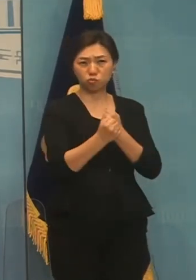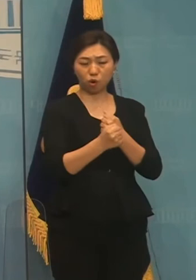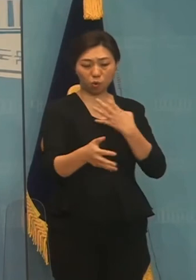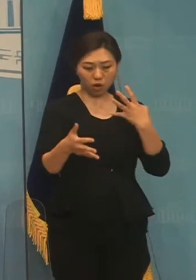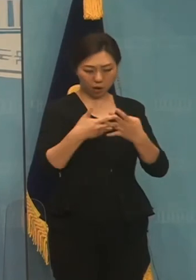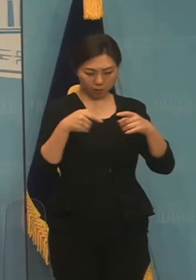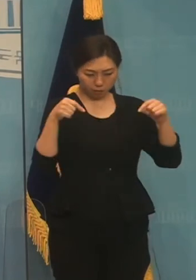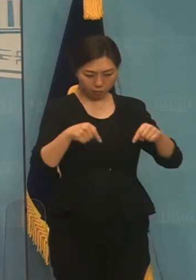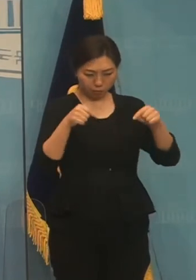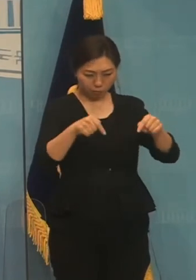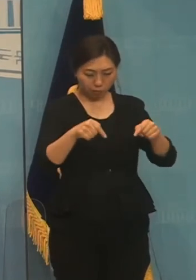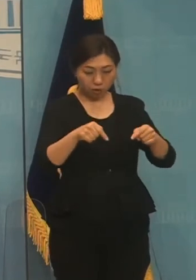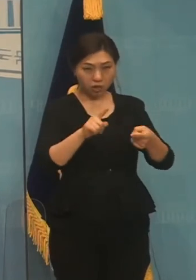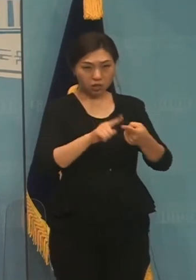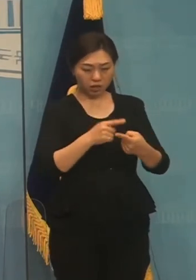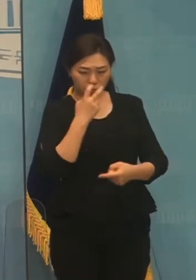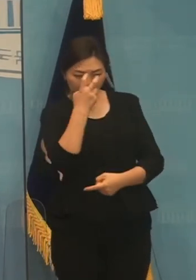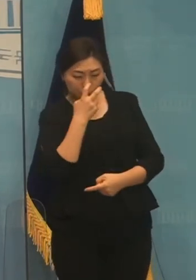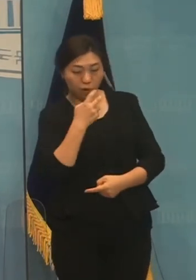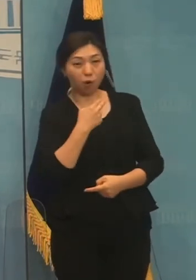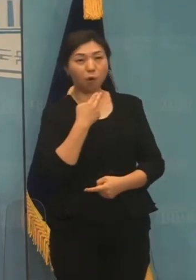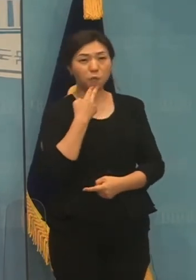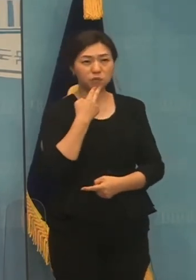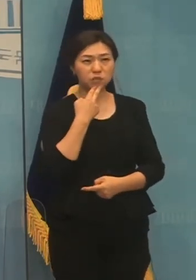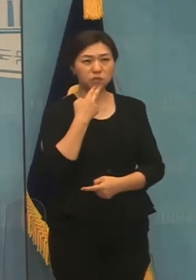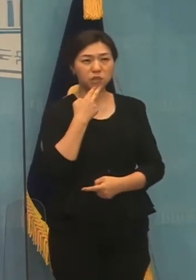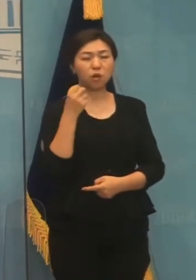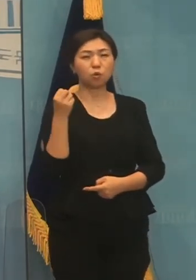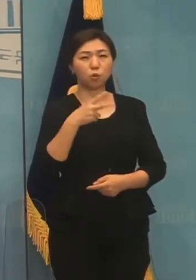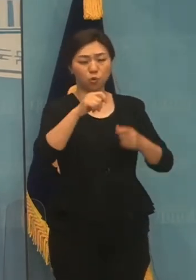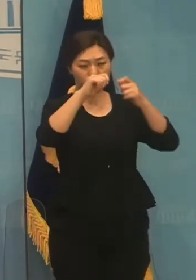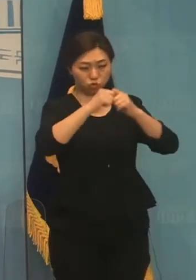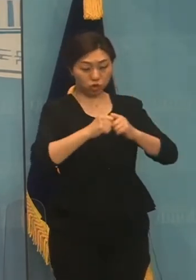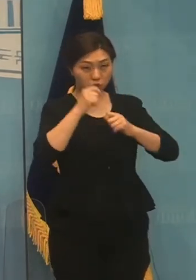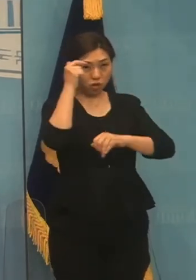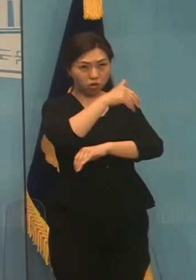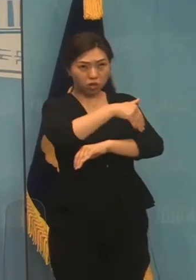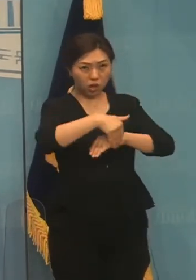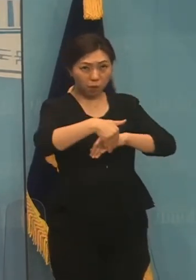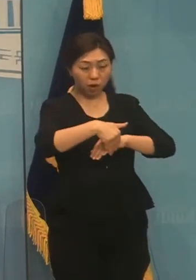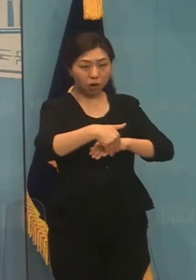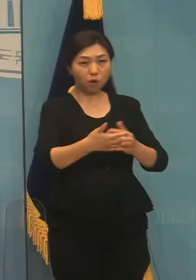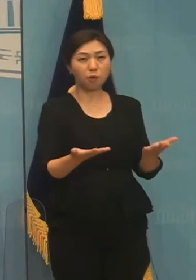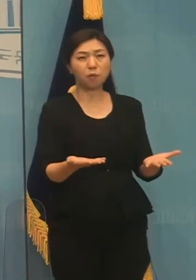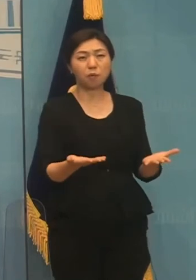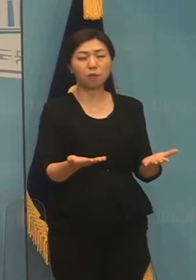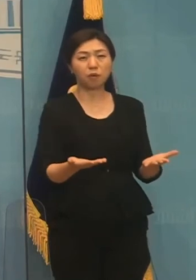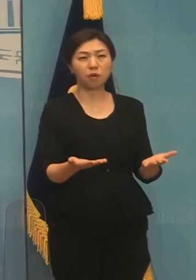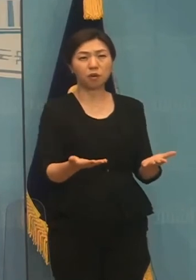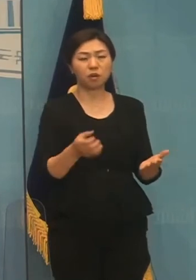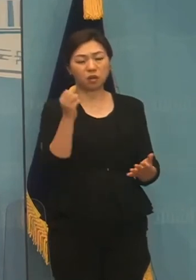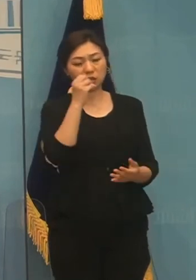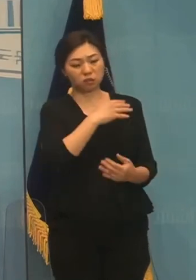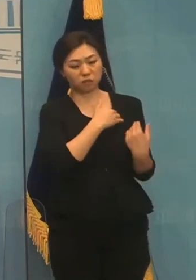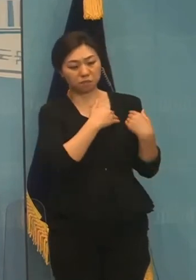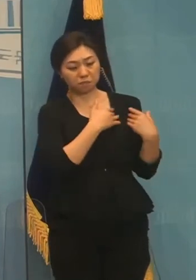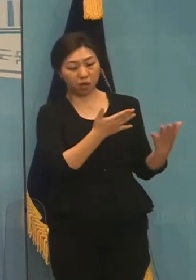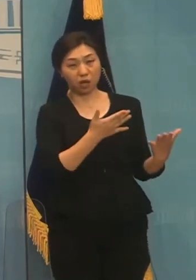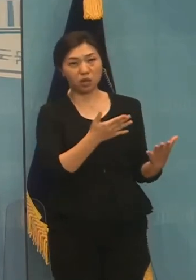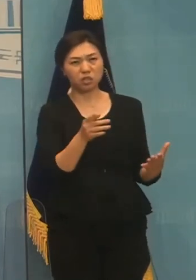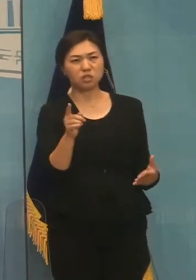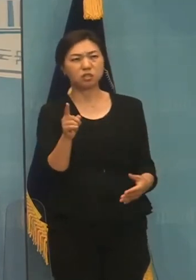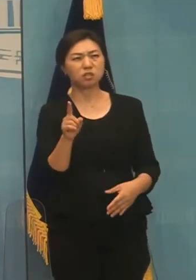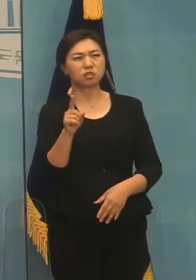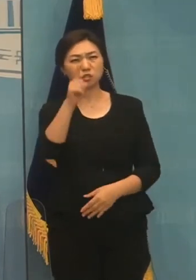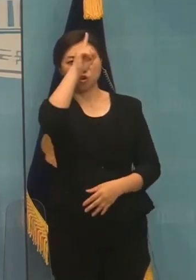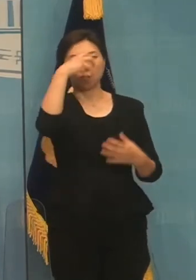이행되는지 감독도 하지 않고 구체적 이행 계획을 마련하지도 않은 채 손 놓고 있던 정부가 가장 큰